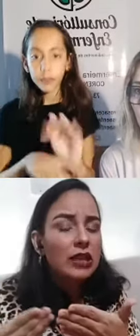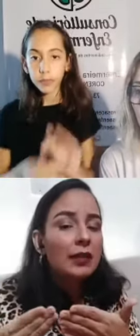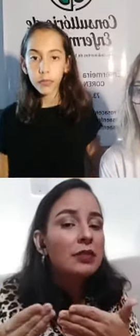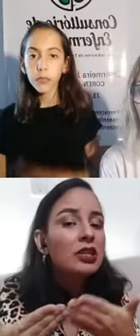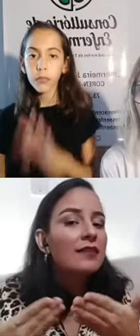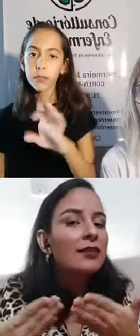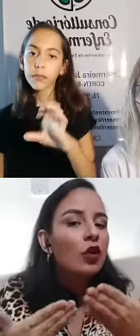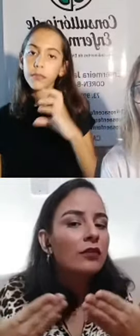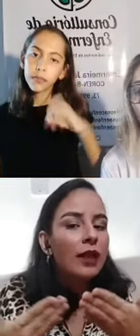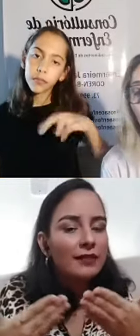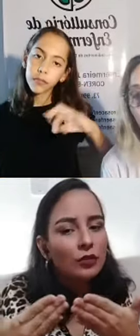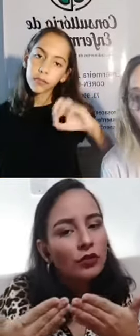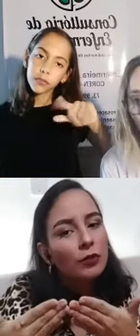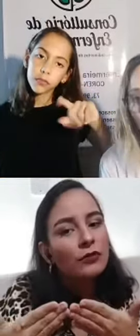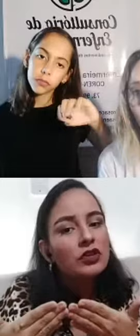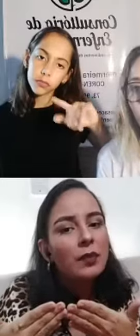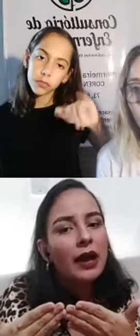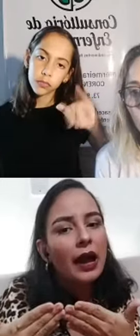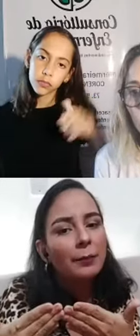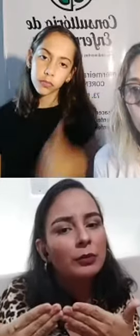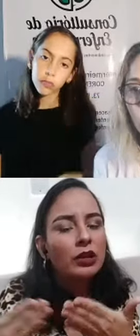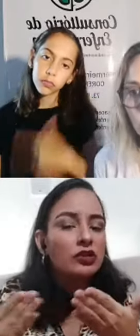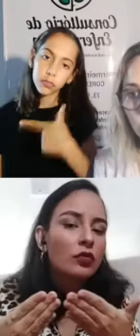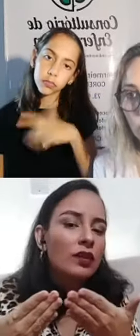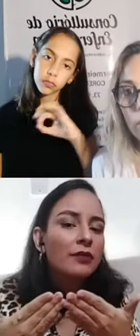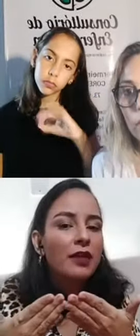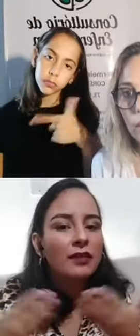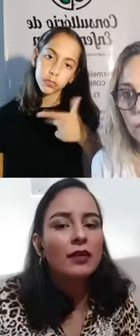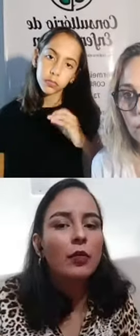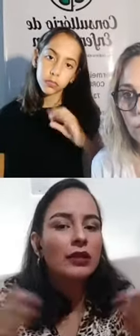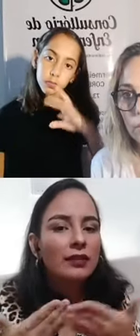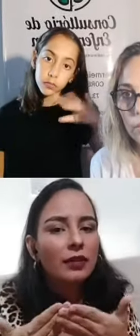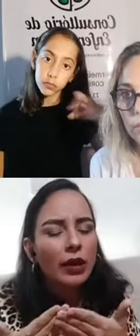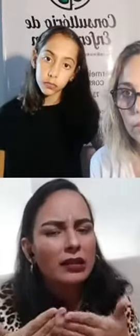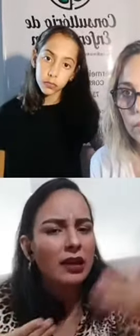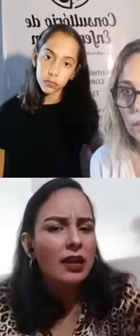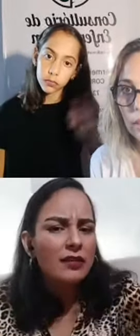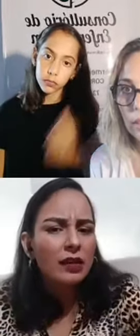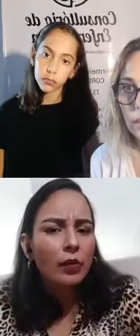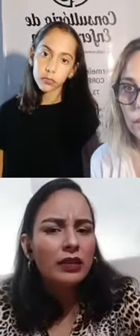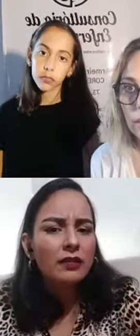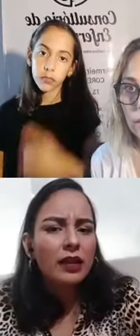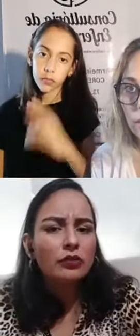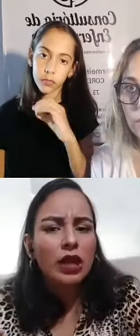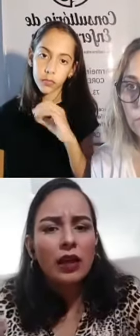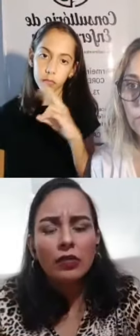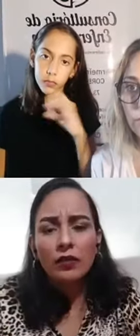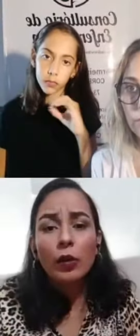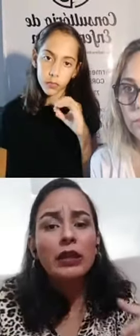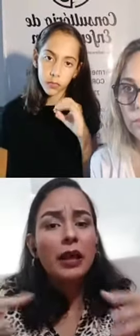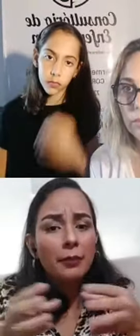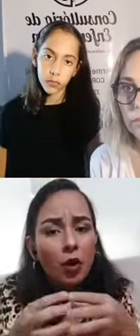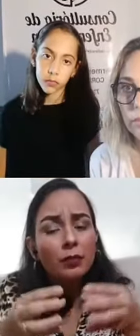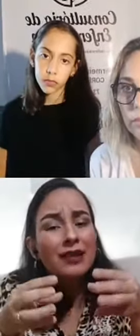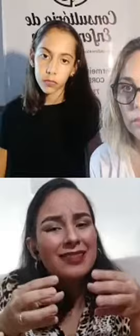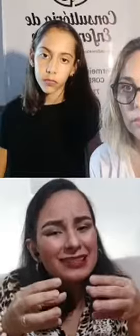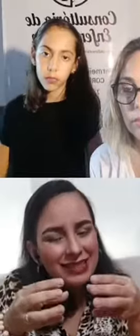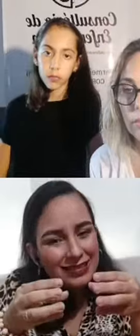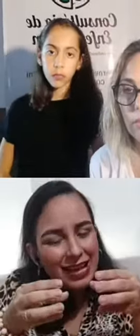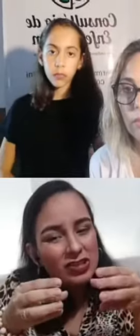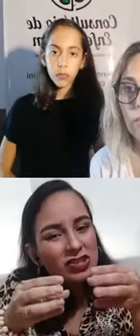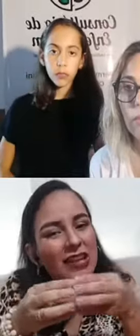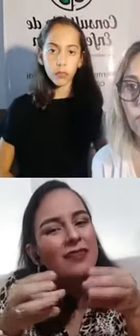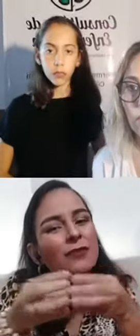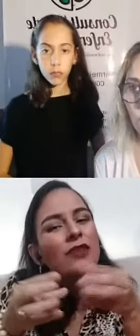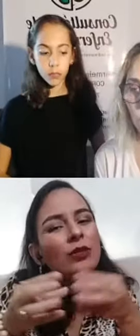gente termine esse 2020 mais rápido, que a gente consiga fazer 50-50, 50 em sala de aula ou 50 remoto, mas desde que